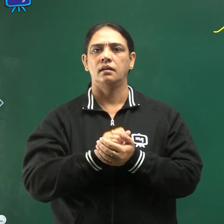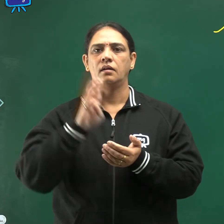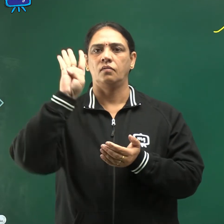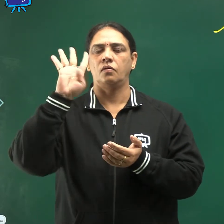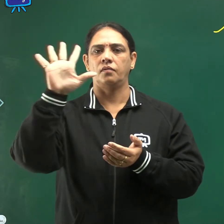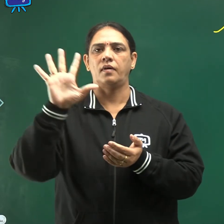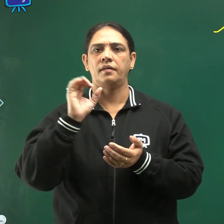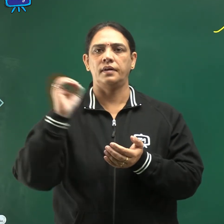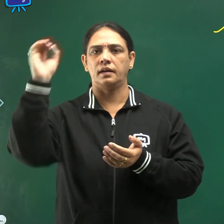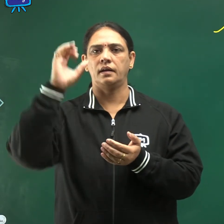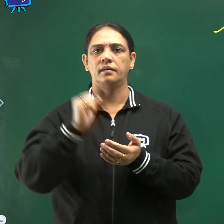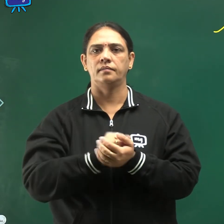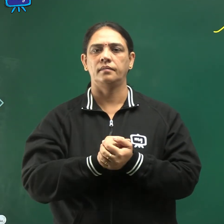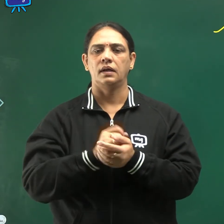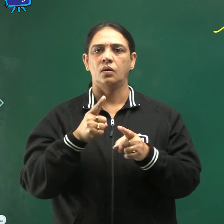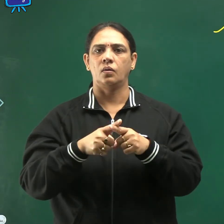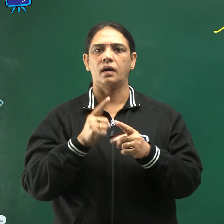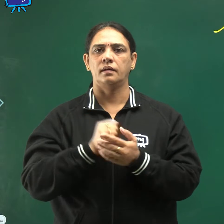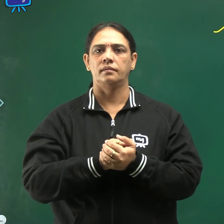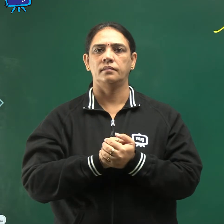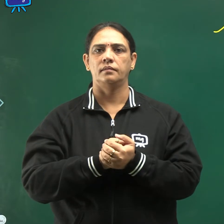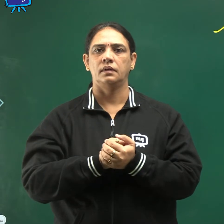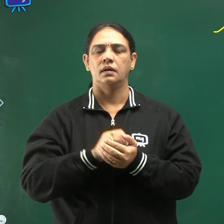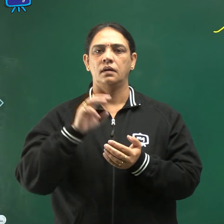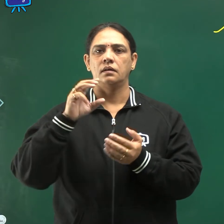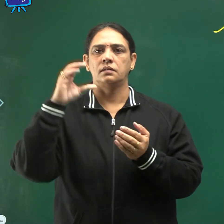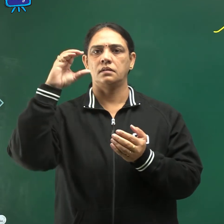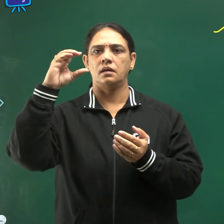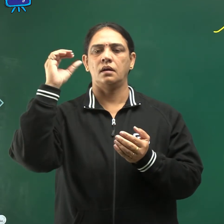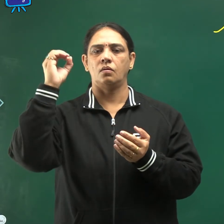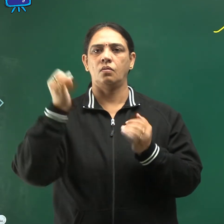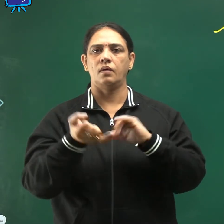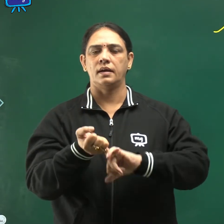45 डिग्री गुणा कॉस